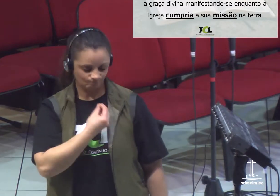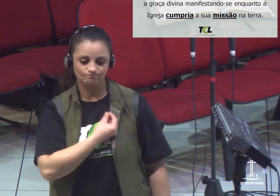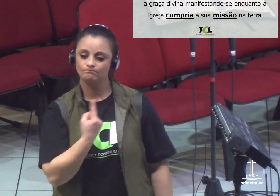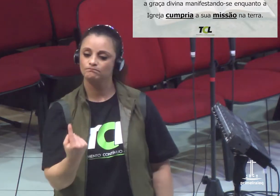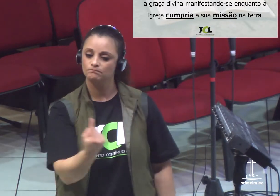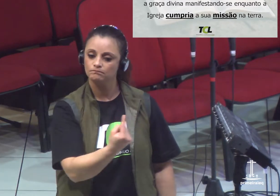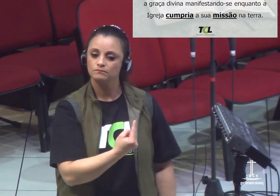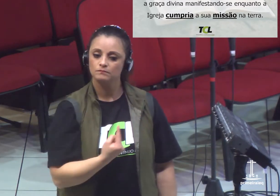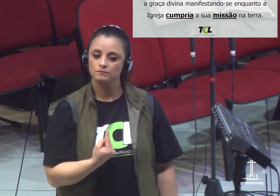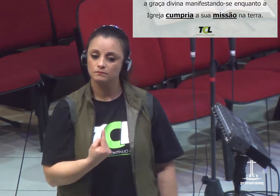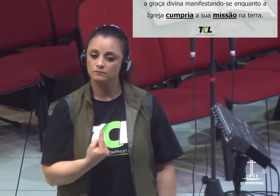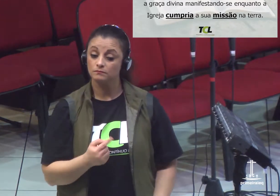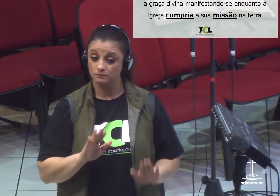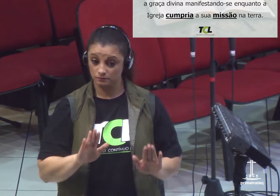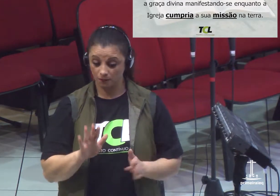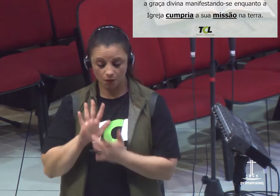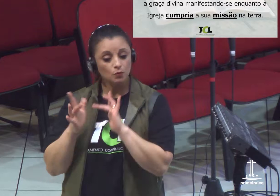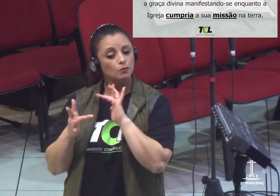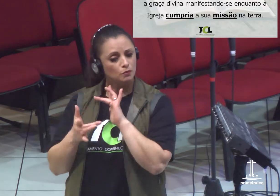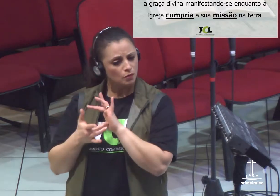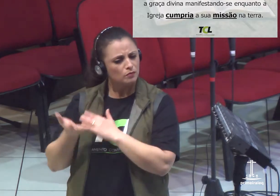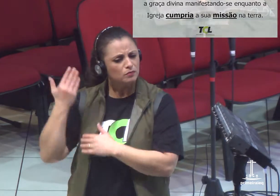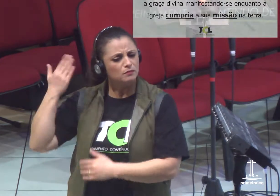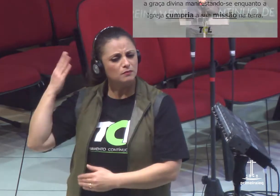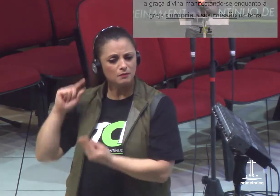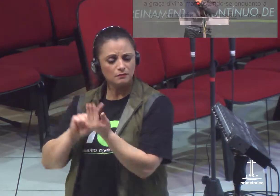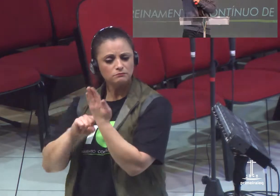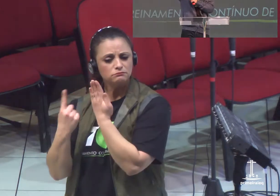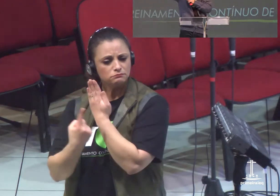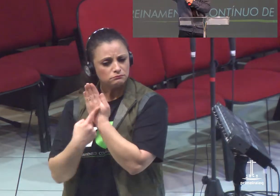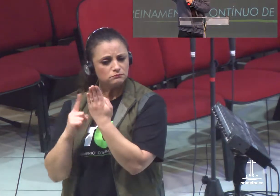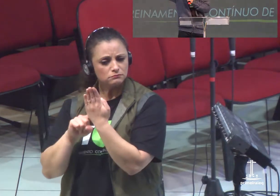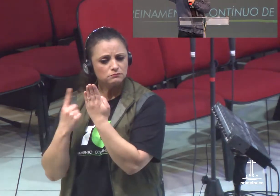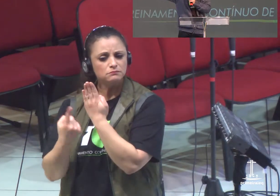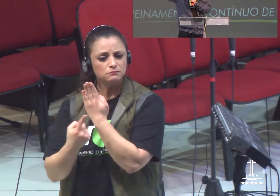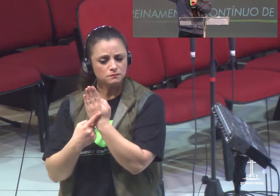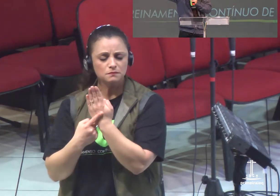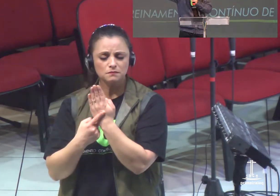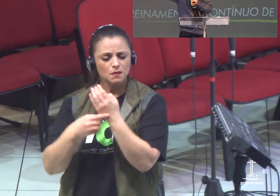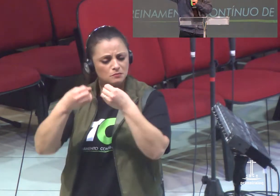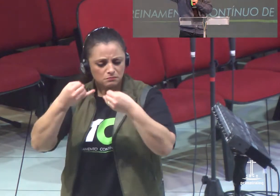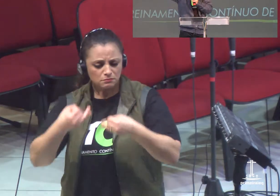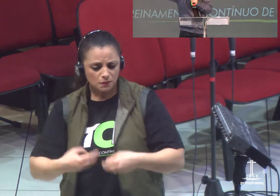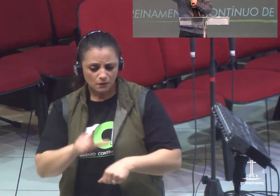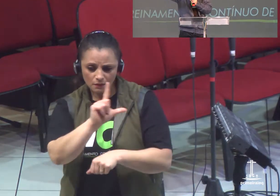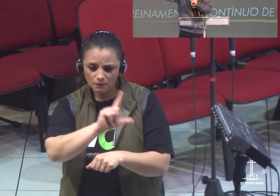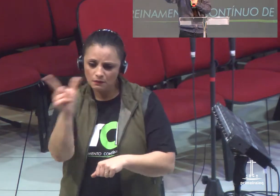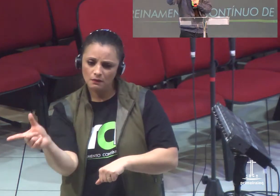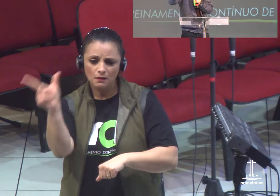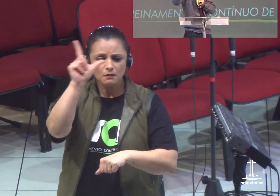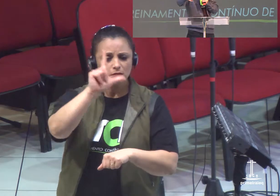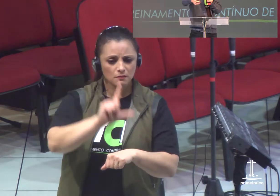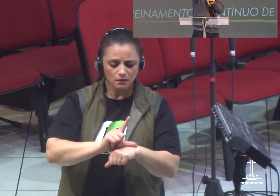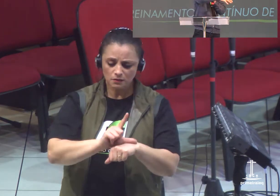Quando Jesus contou a história lá do rico e do Lázaro, o rico que estava lá no Hades, no inferno,